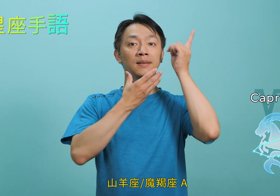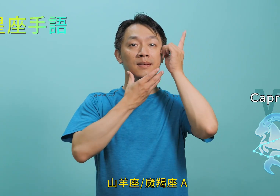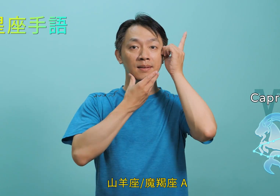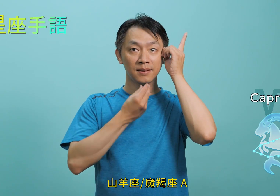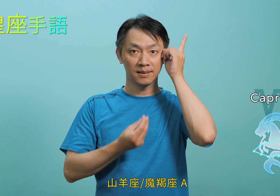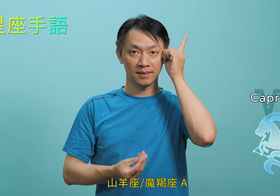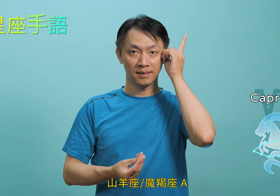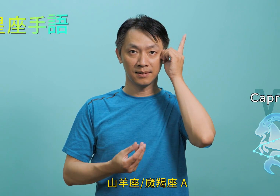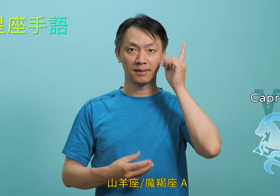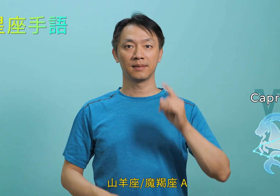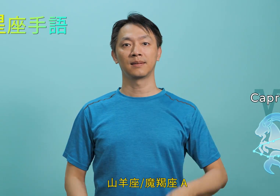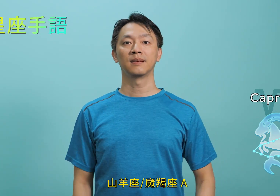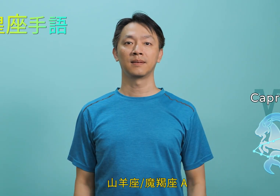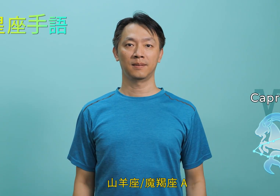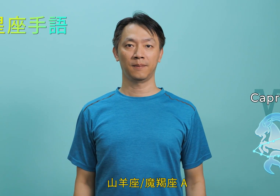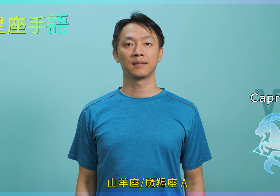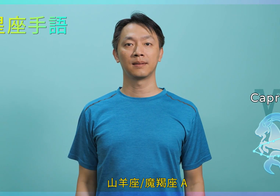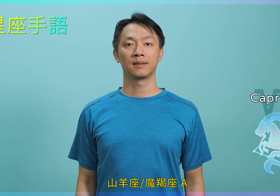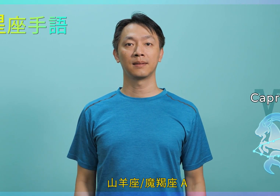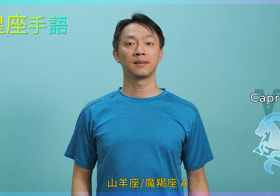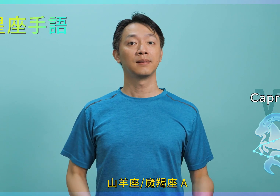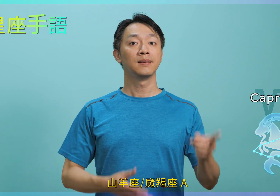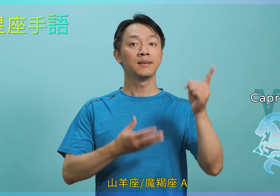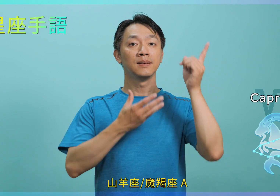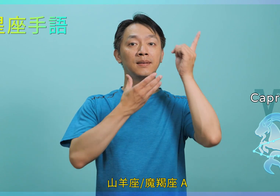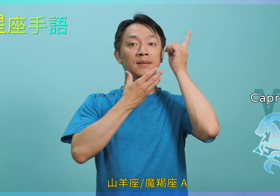山羊座摩羯座 A，